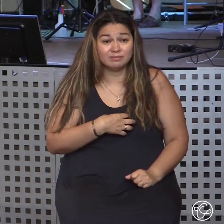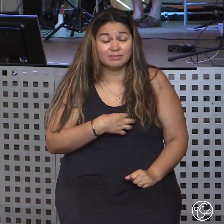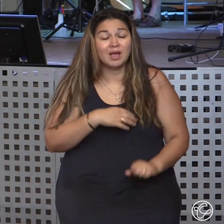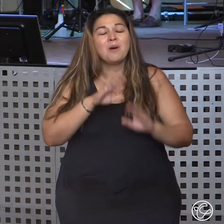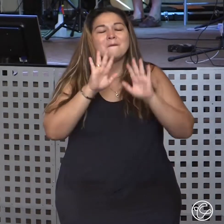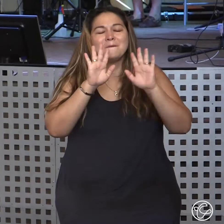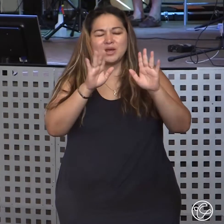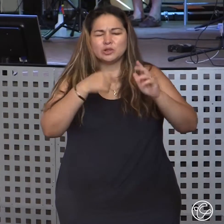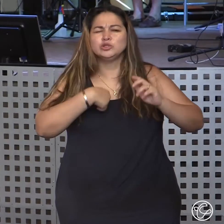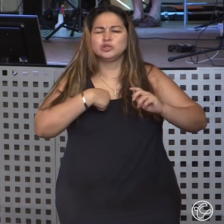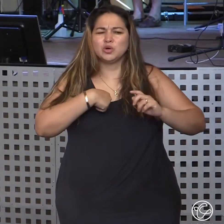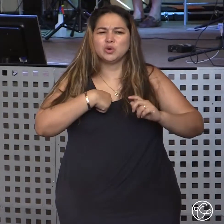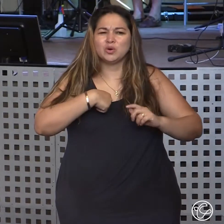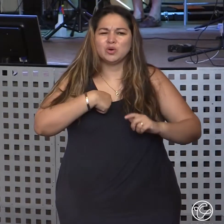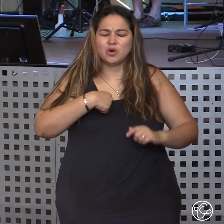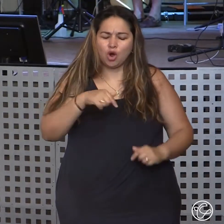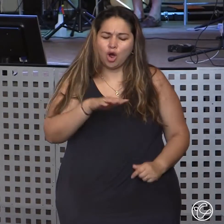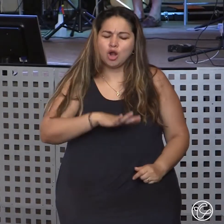el espacio